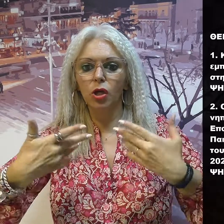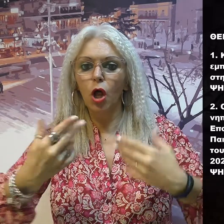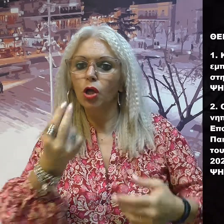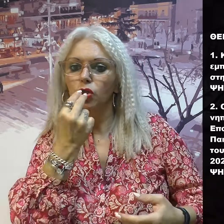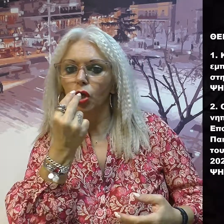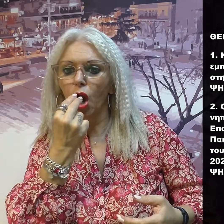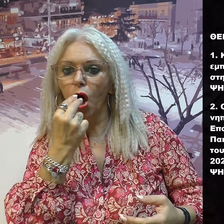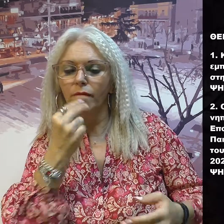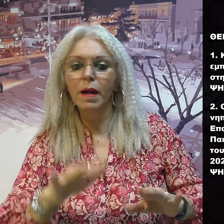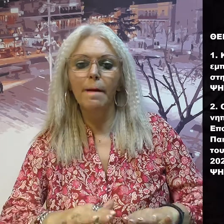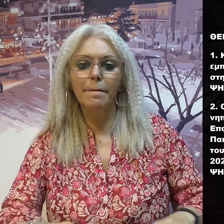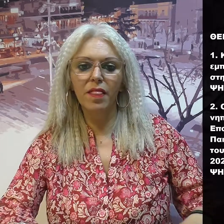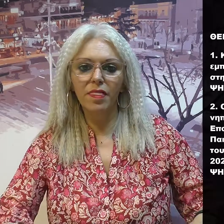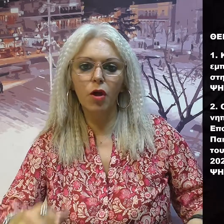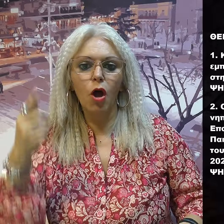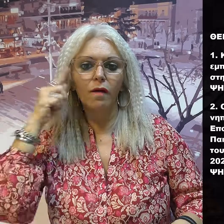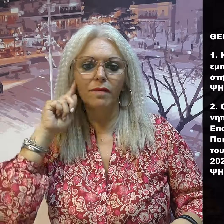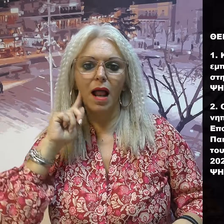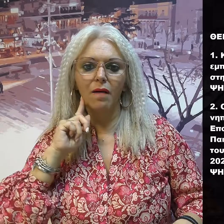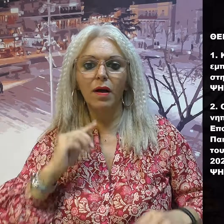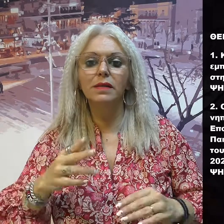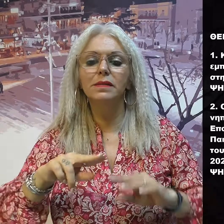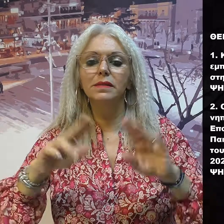Παιδικούς και Βρεφονιπιακούς Σταθμούς του Δήμου Κοζάνης για το σχολικό έτος